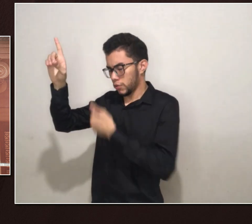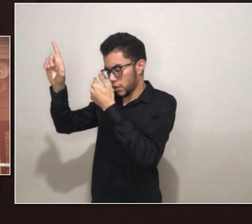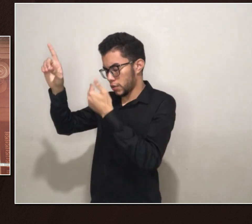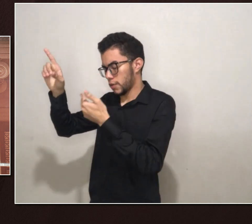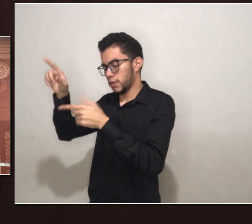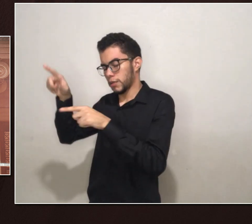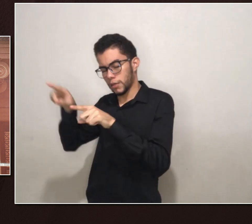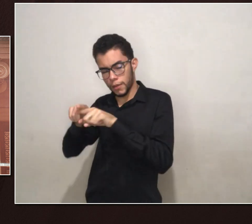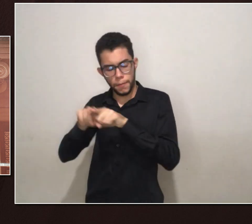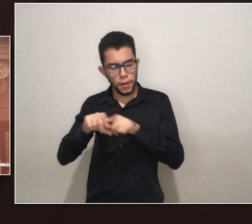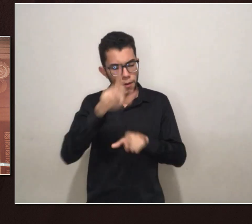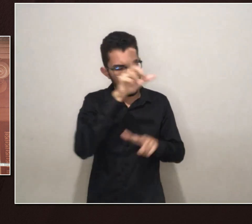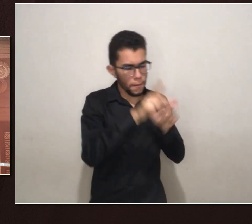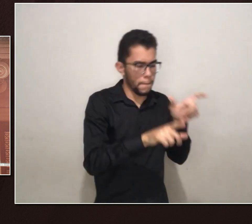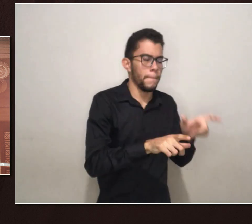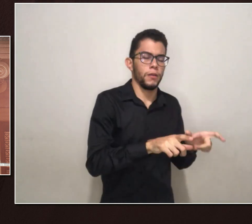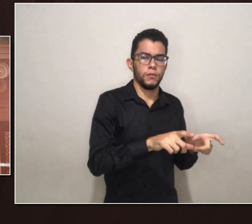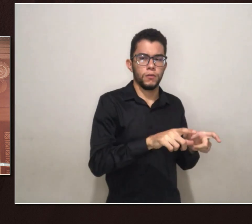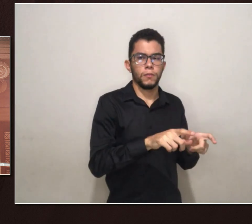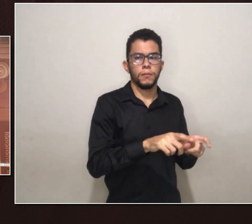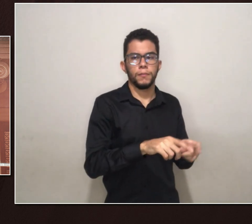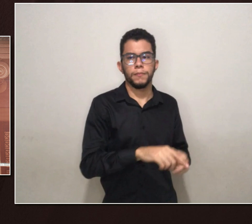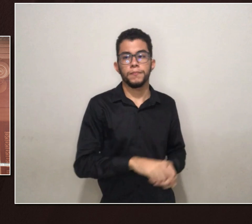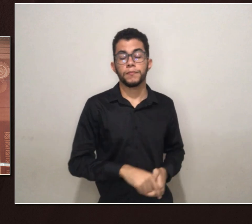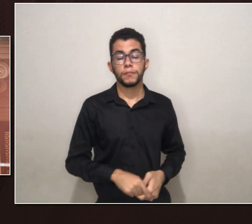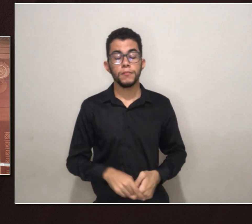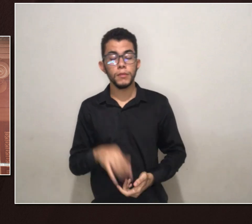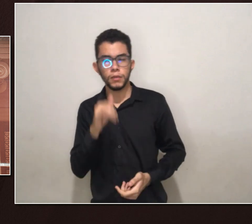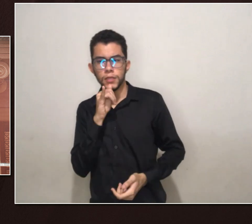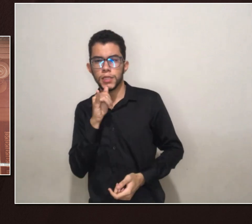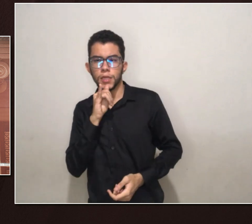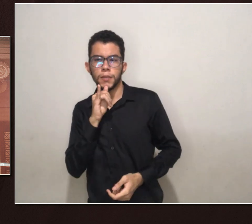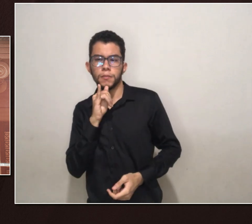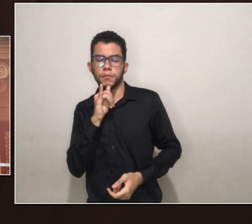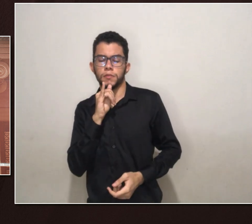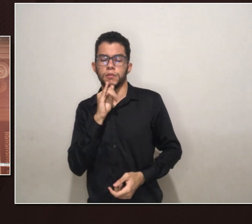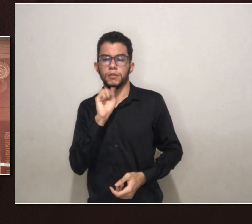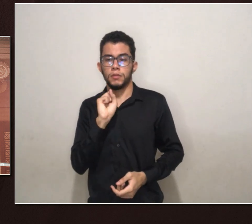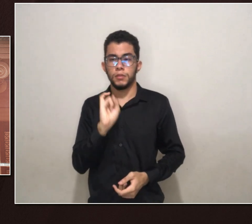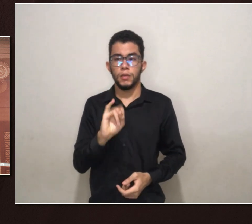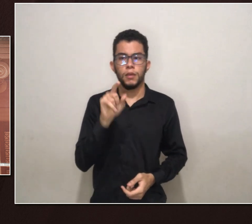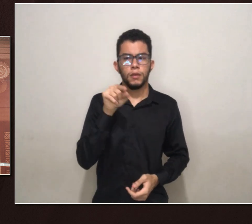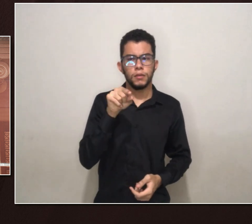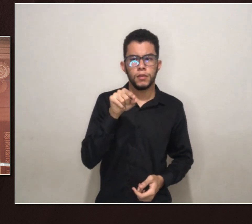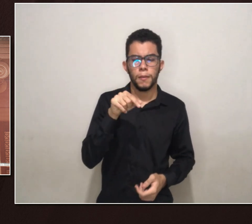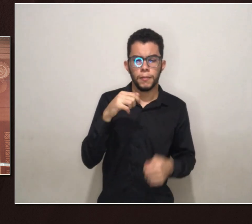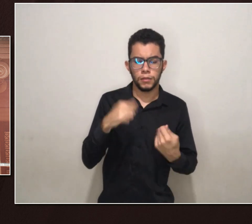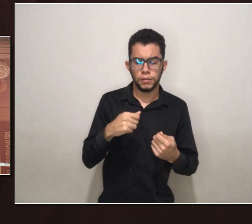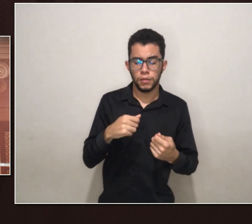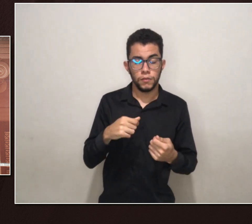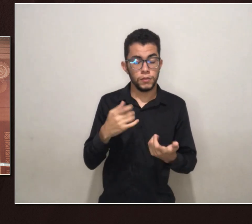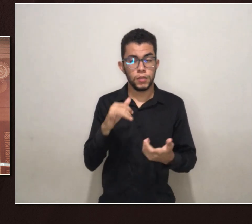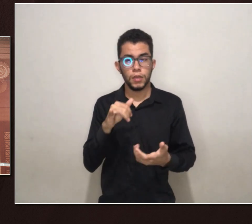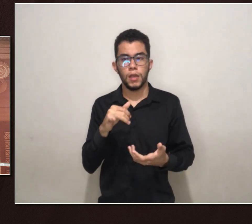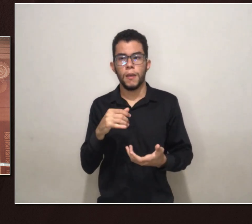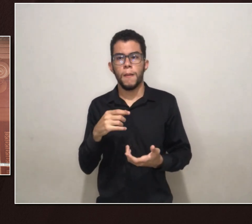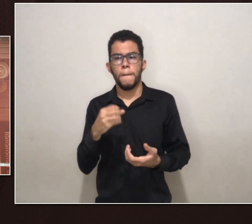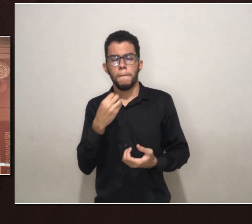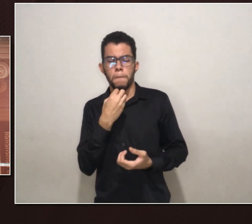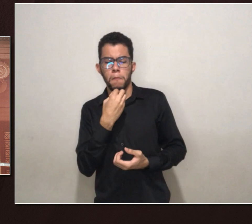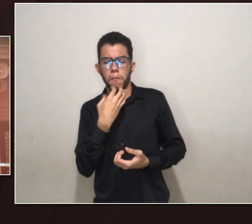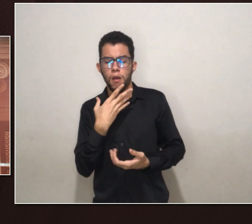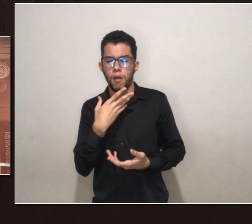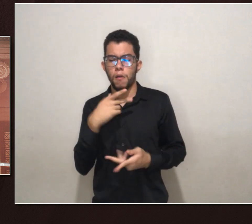muito forte em palavras, em dar mensagens, né, procure se aperfeiçoar um pouco, né, para